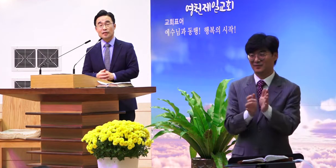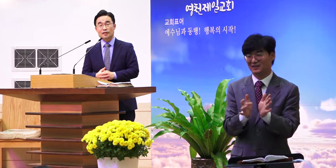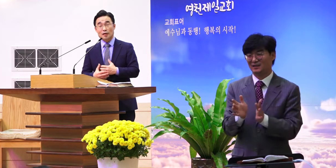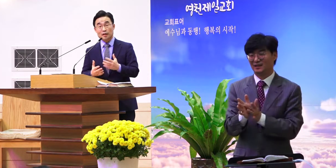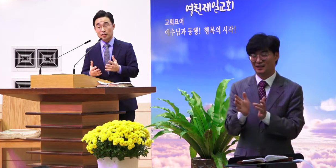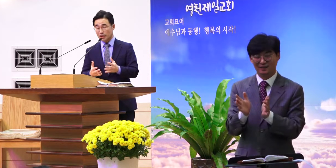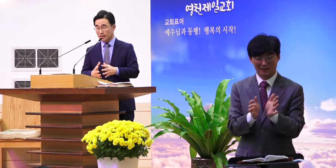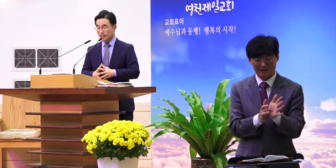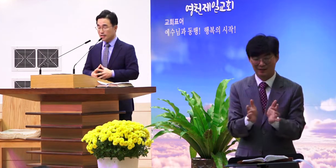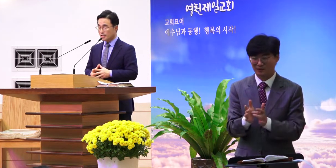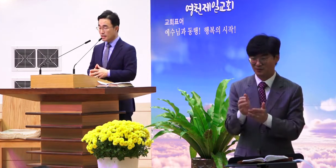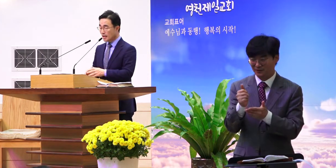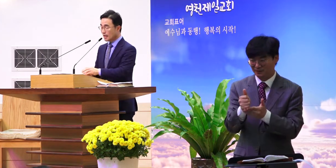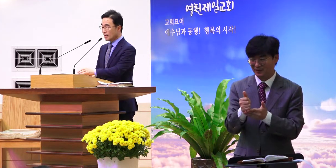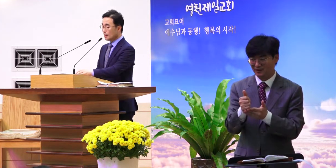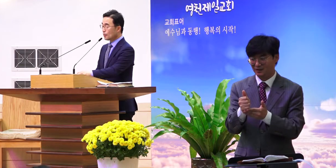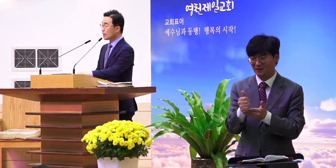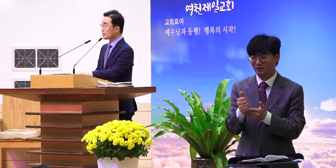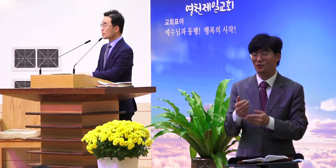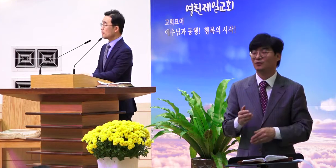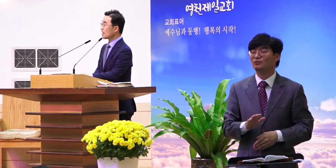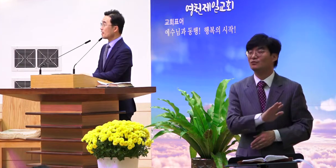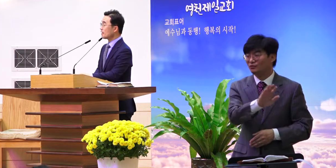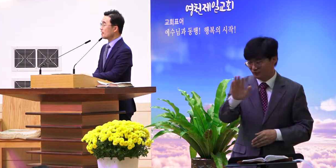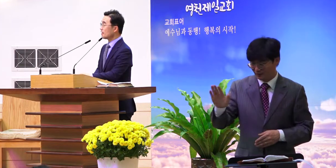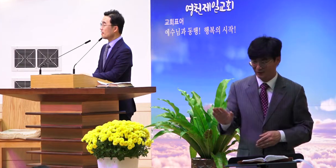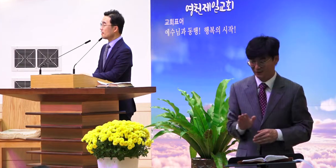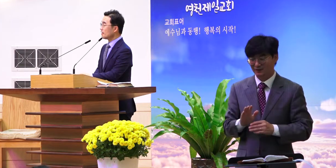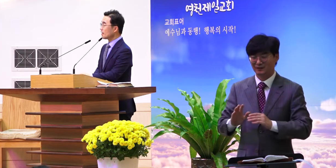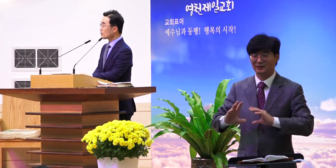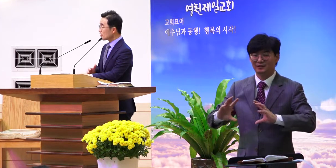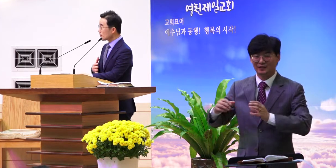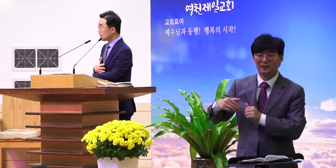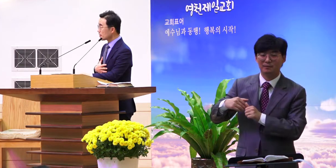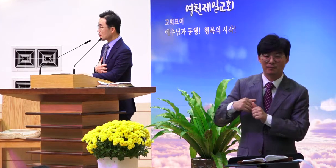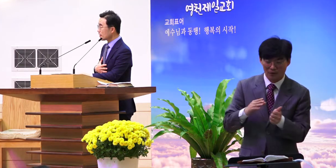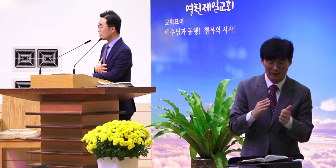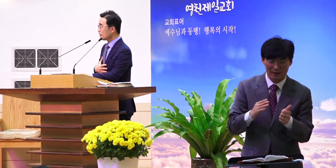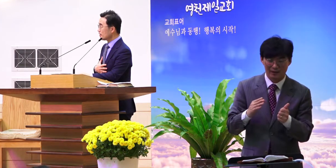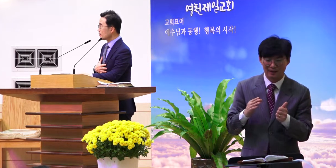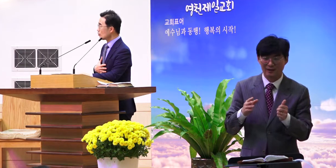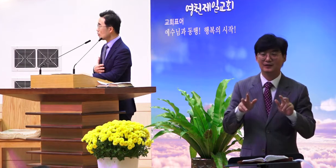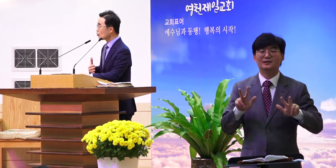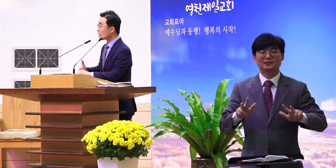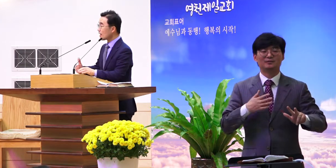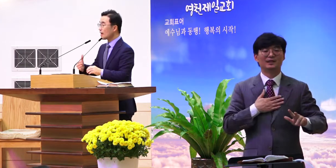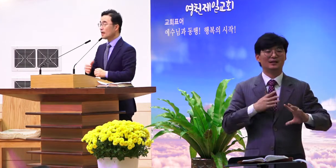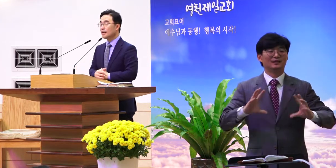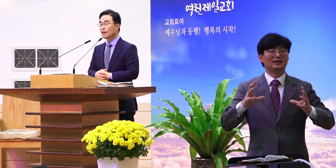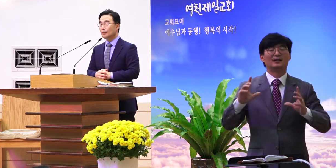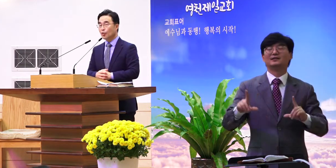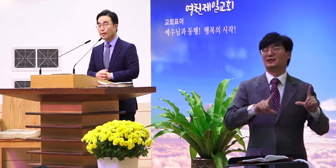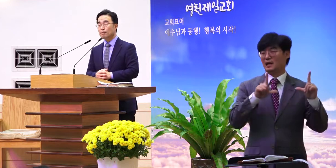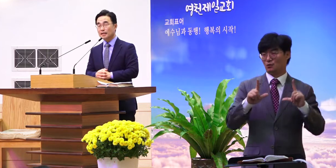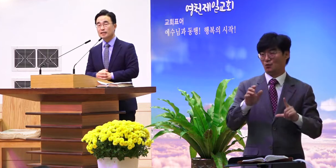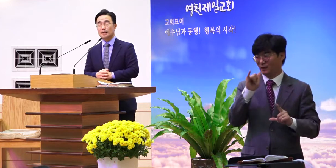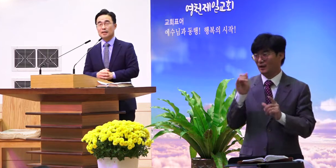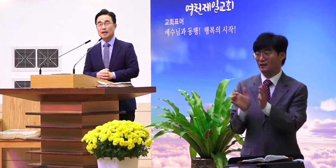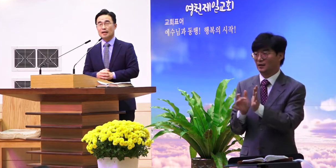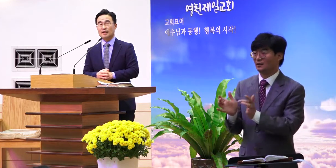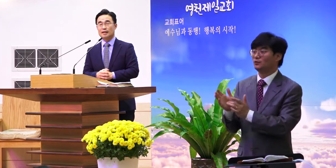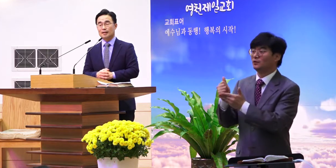예수님께서 저와 여러분을 세상에 보내셨습니다. 여러분 그것을 믿는다면 우리는 모두가 다